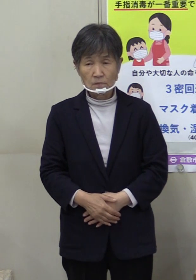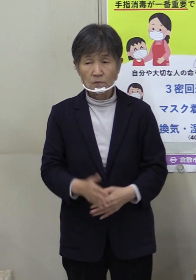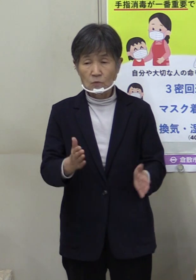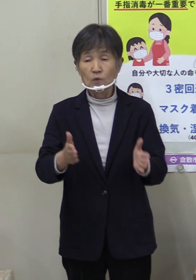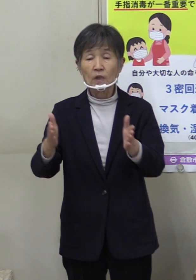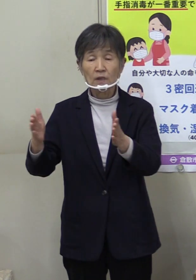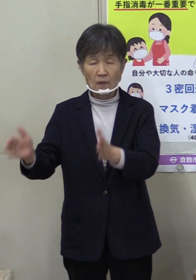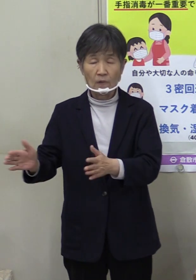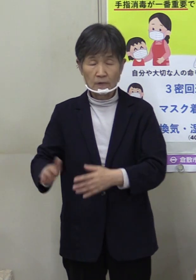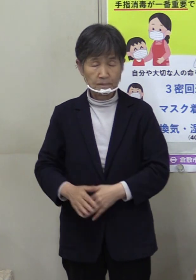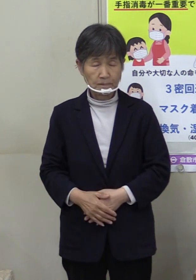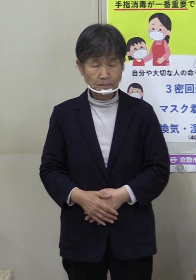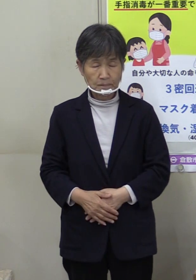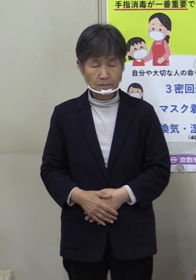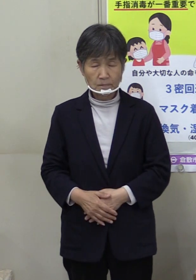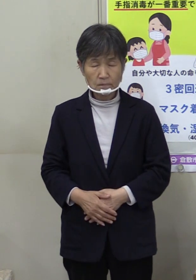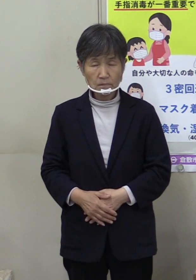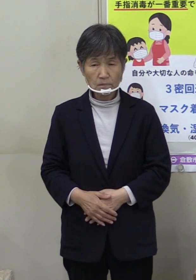それでは